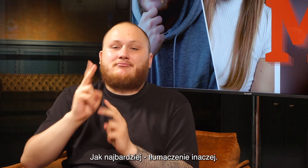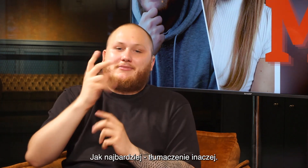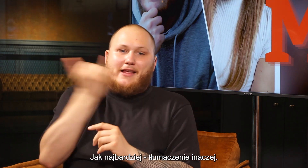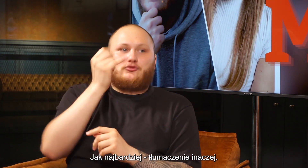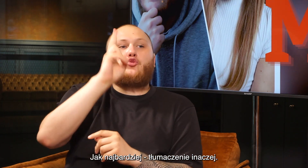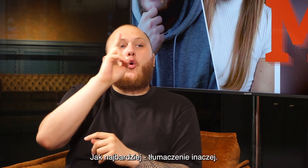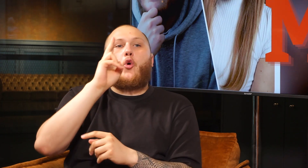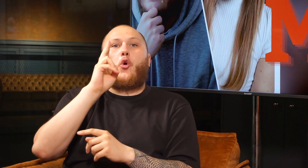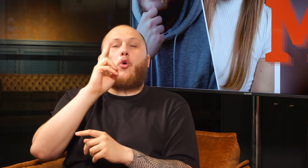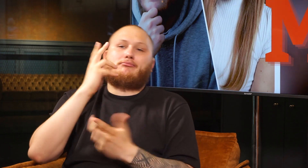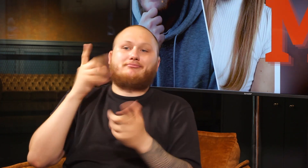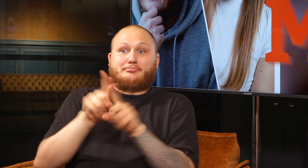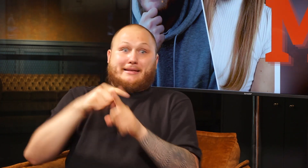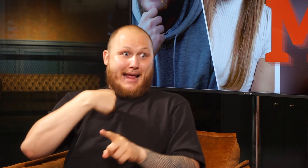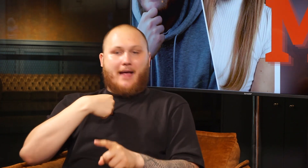najbardziej. Tłumaczenie...